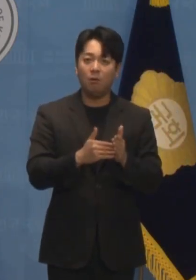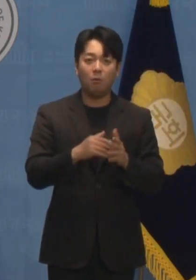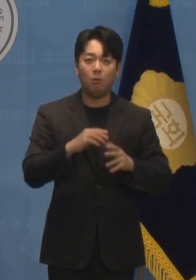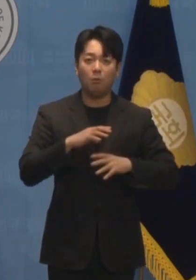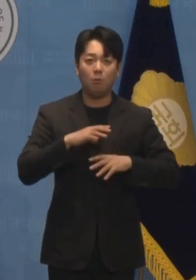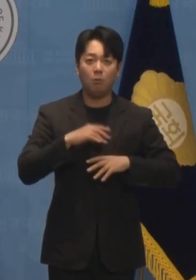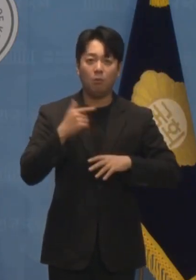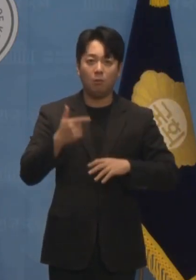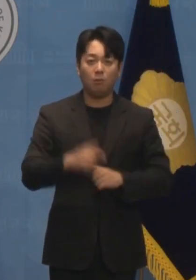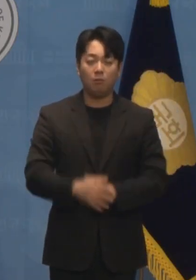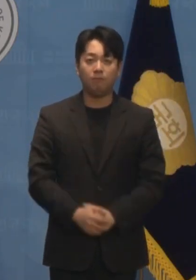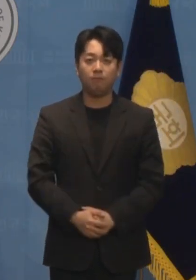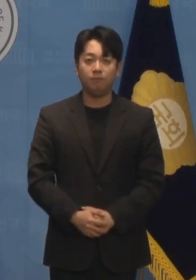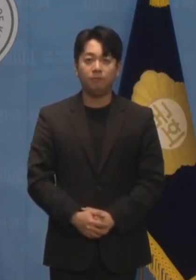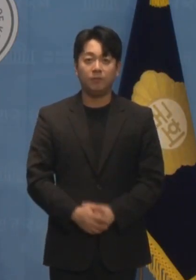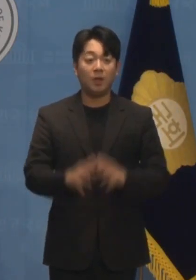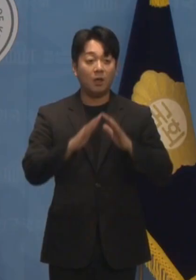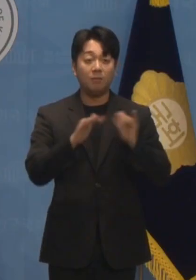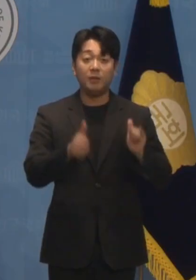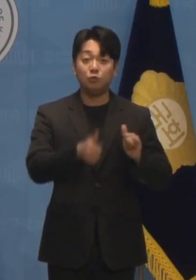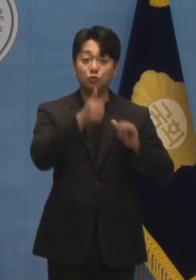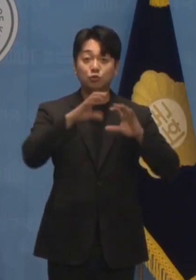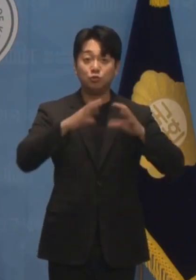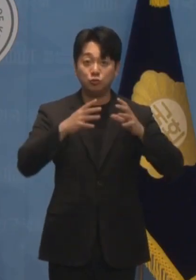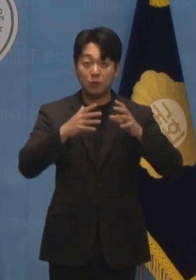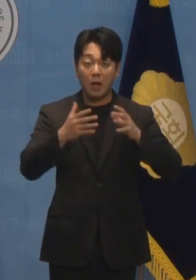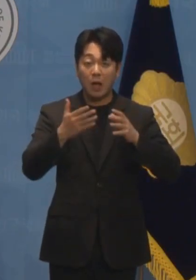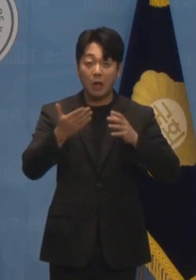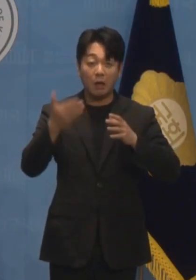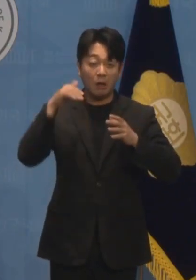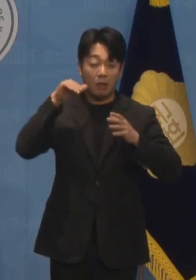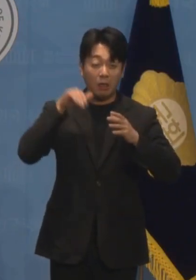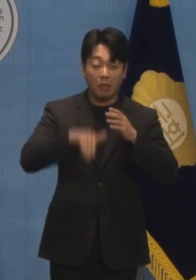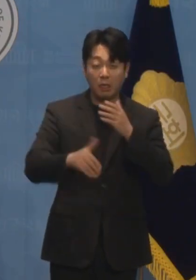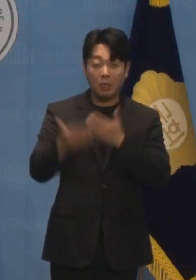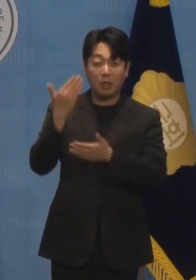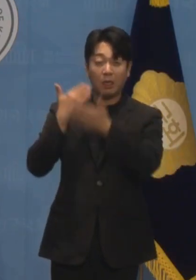민주주의 시계바늘을 거꾸로 돌리는 언론 탄압이